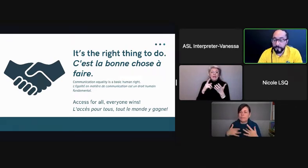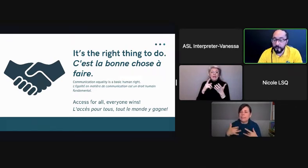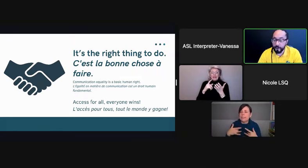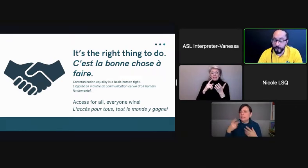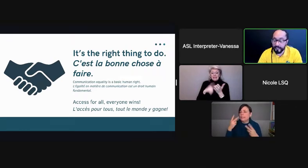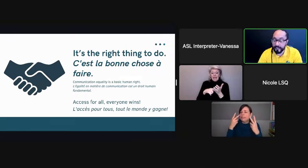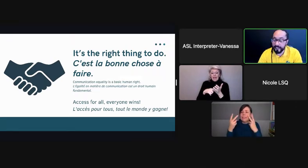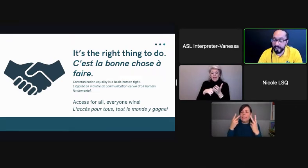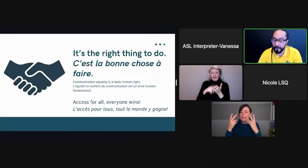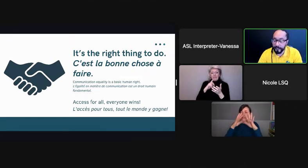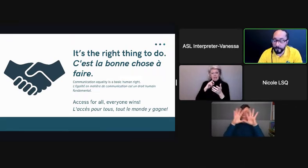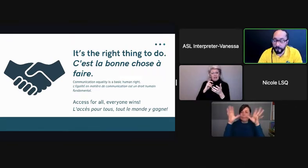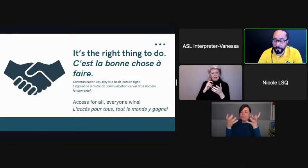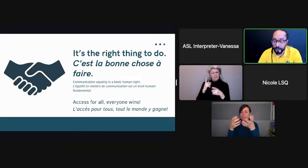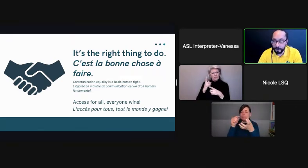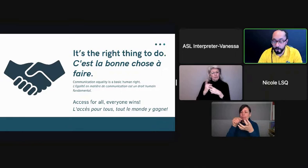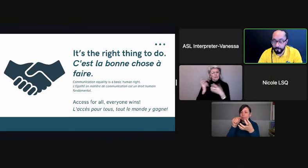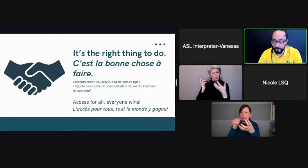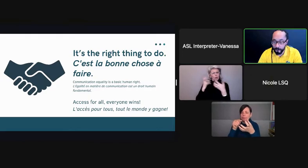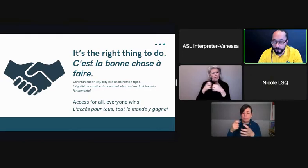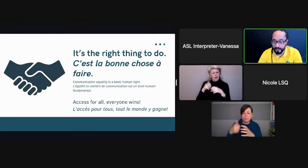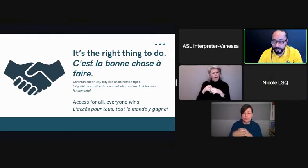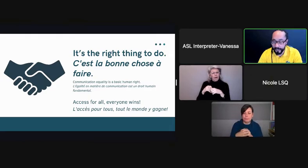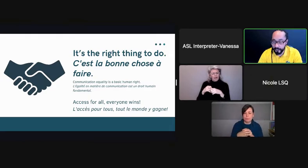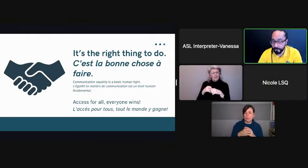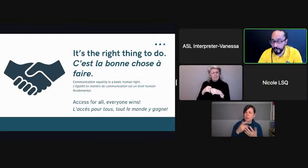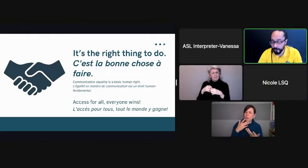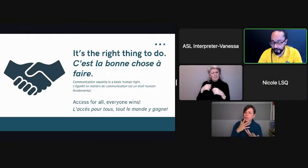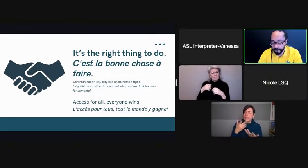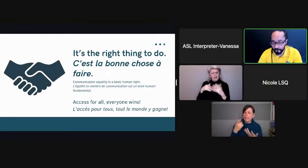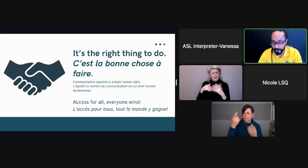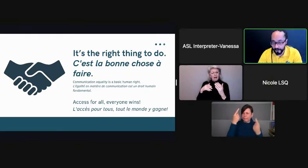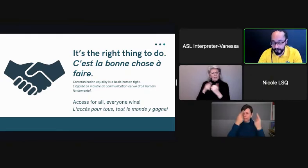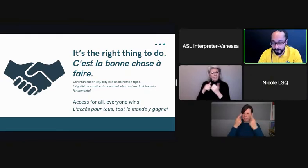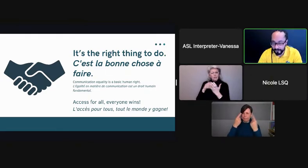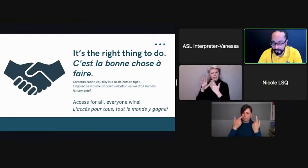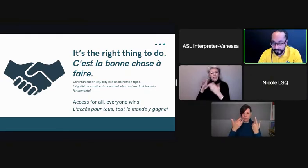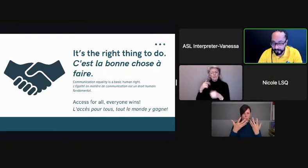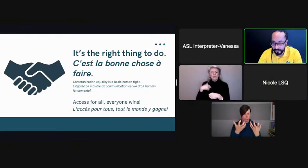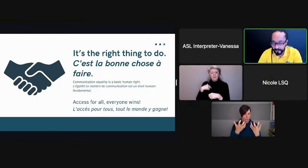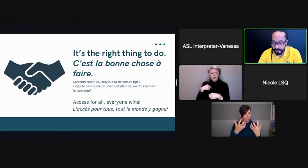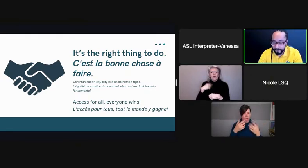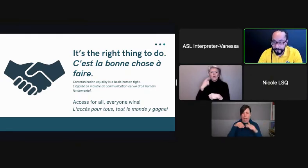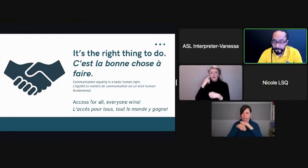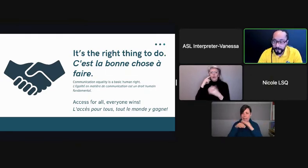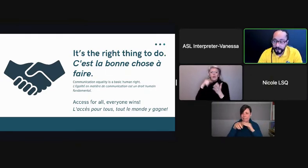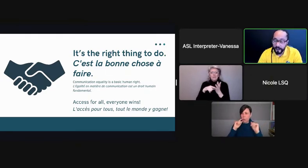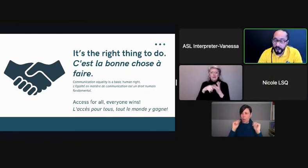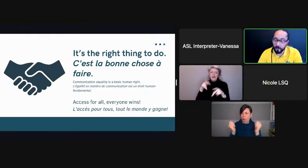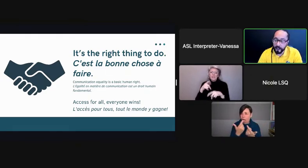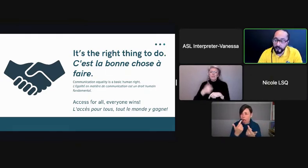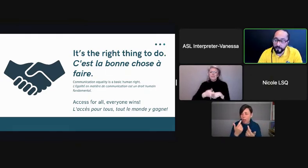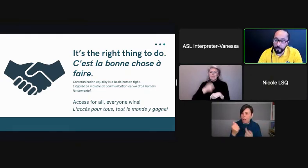cohérents dans notre approche en ce sens, on constate que les gens sont beaucoup plus